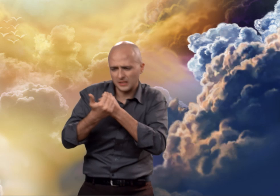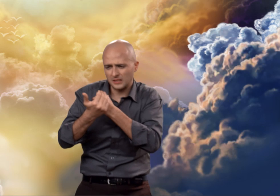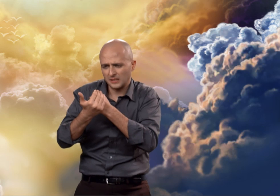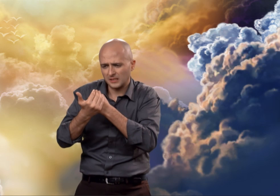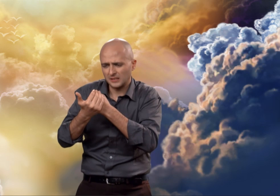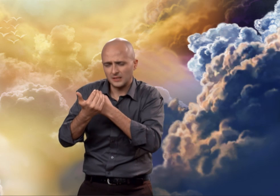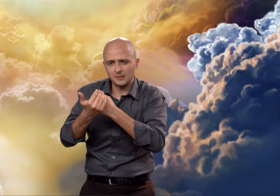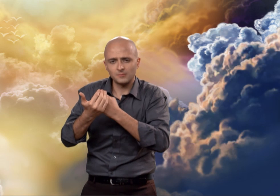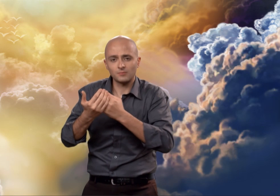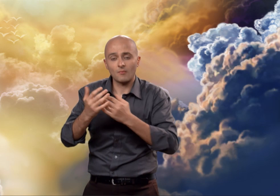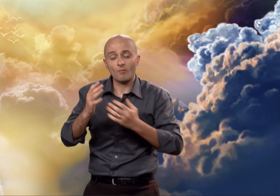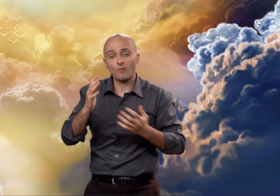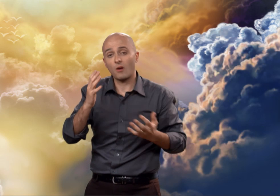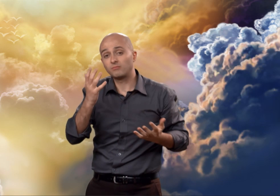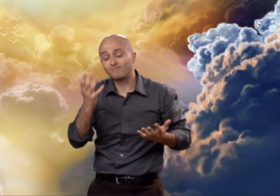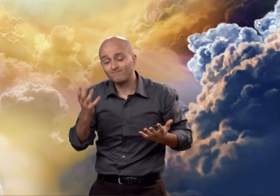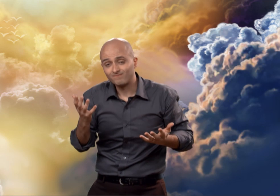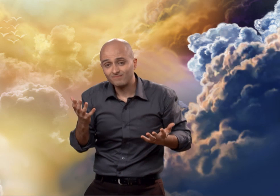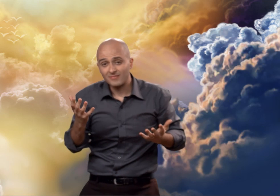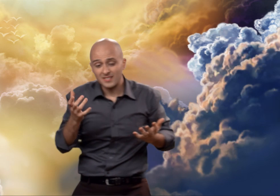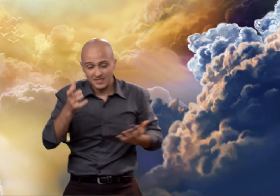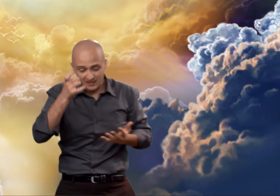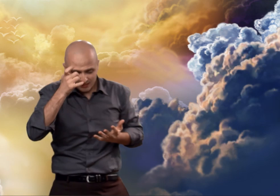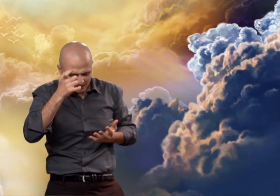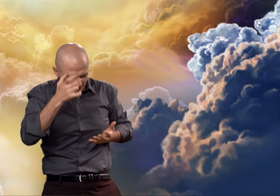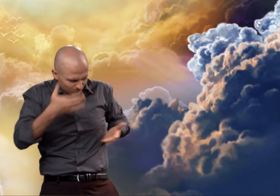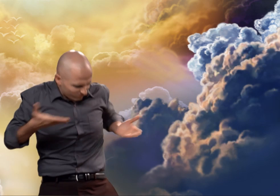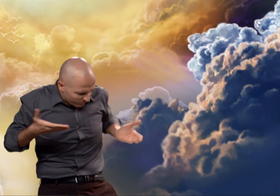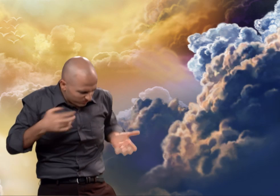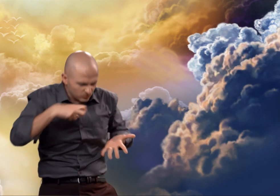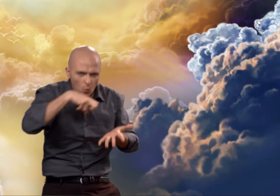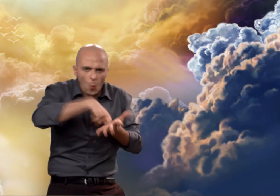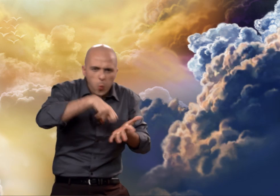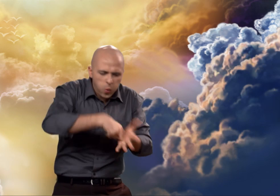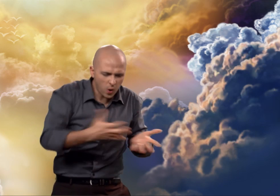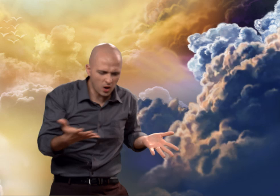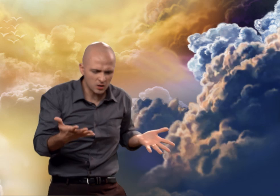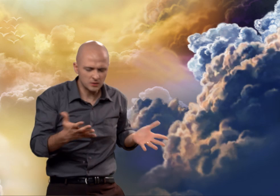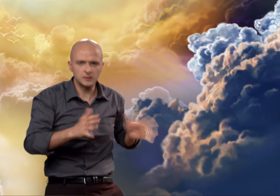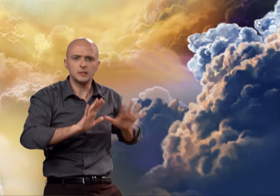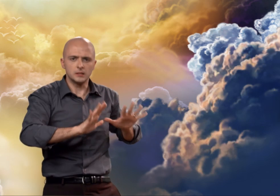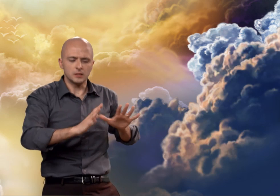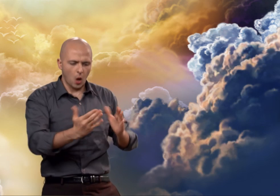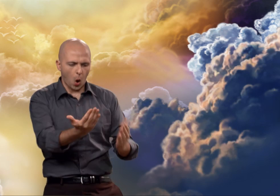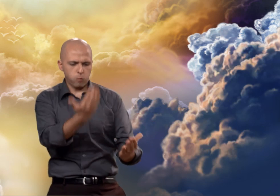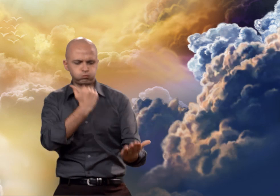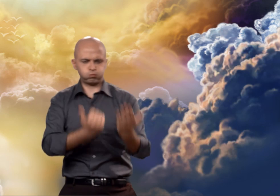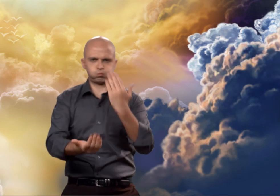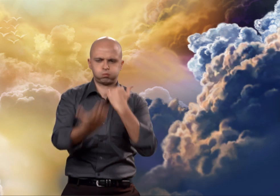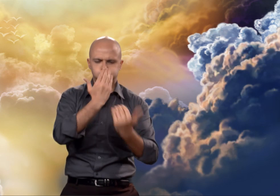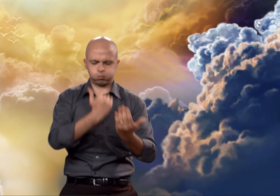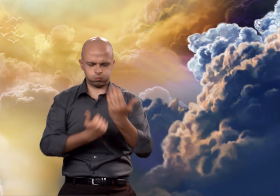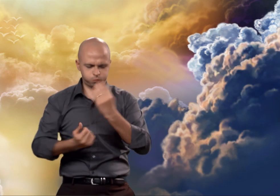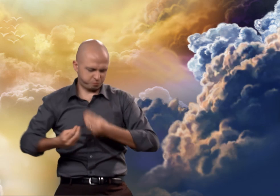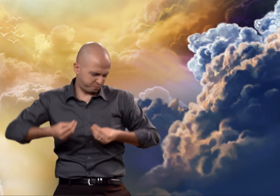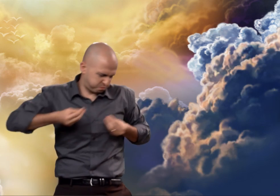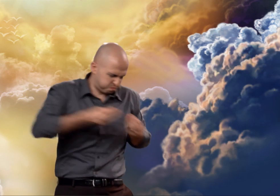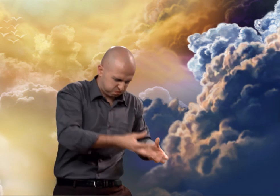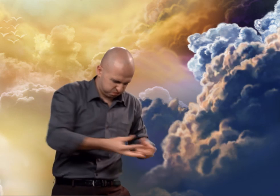representar falsamente as intenções de todas as atitudes nobres, difundir insinuações e despertar